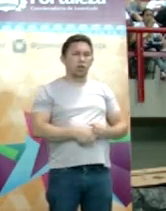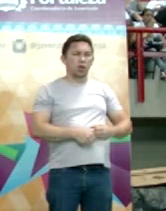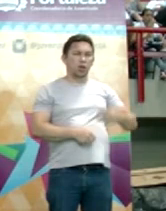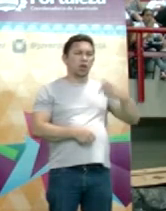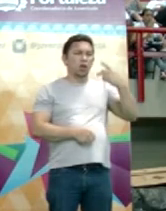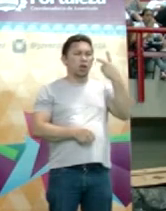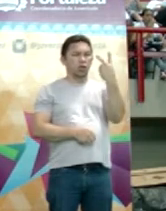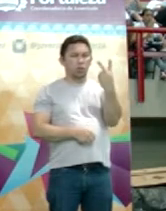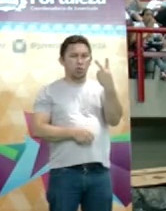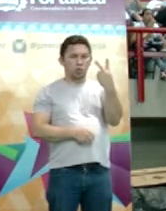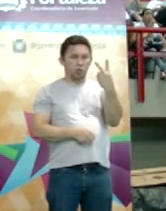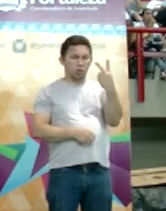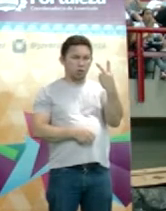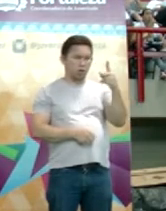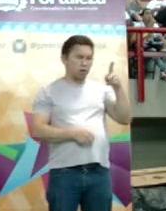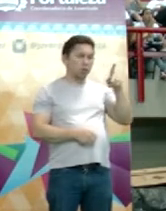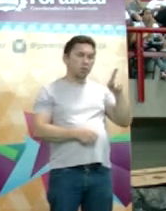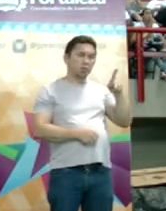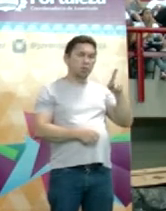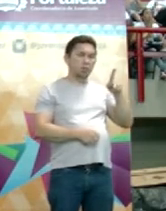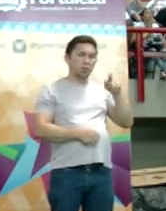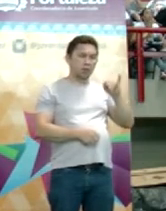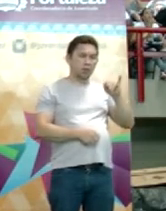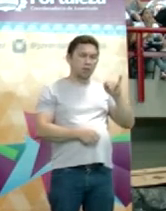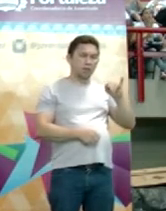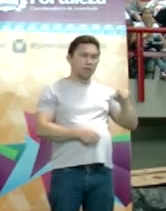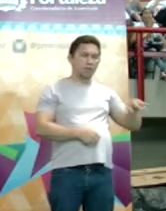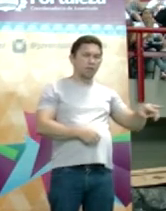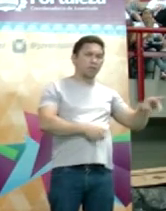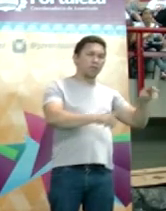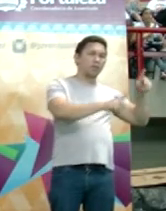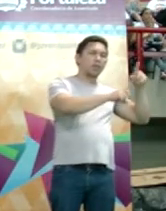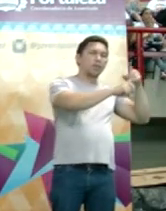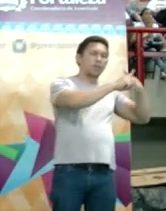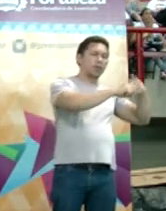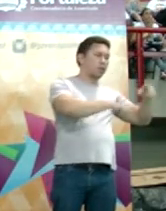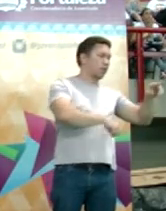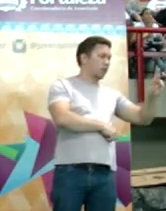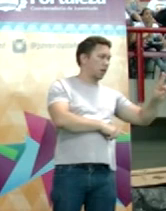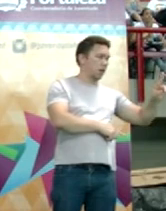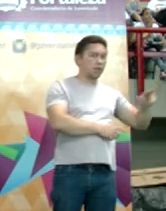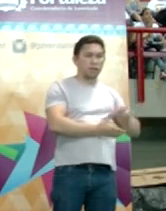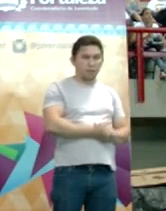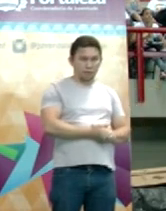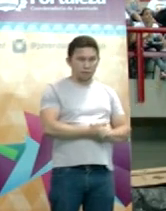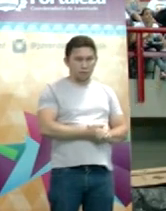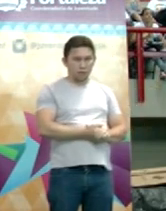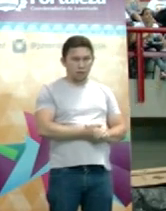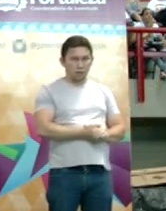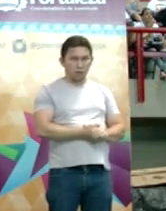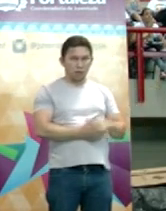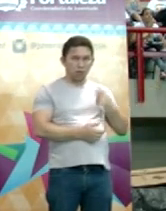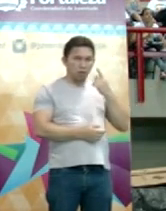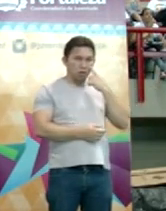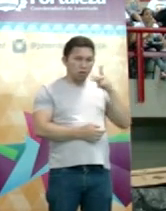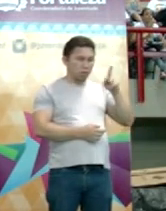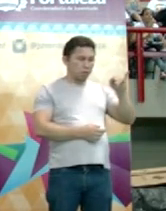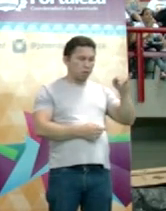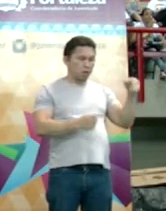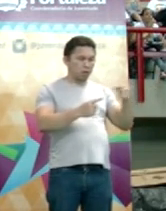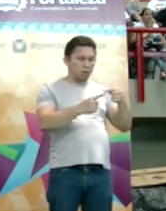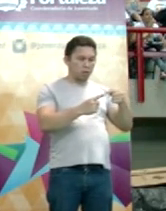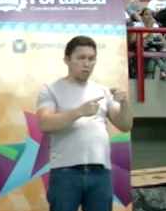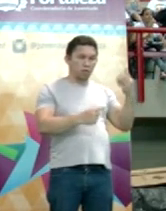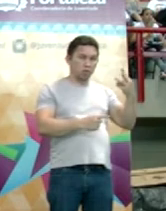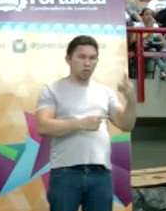2πr, ok? 2πr, 2π vezes o raio. O π, ele não mandou a gente colocar